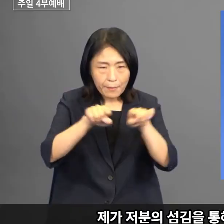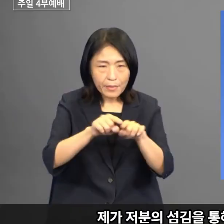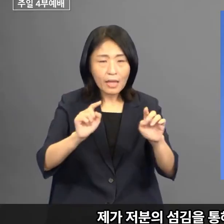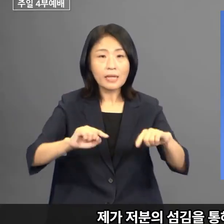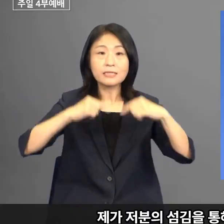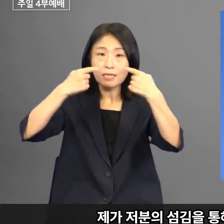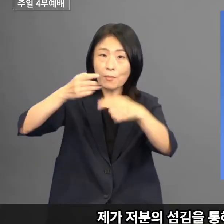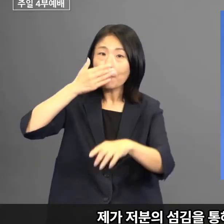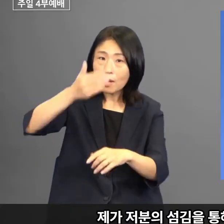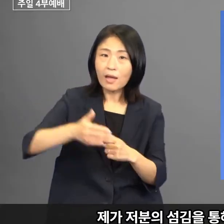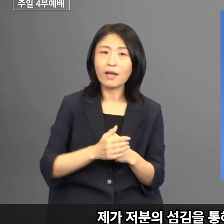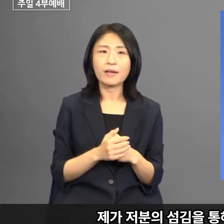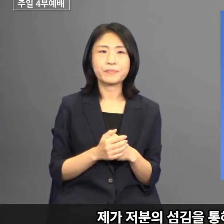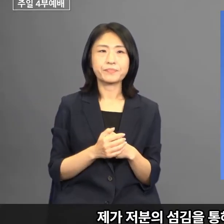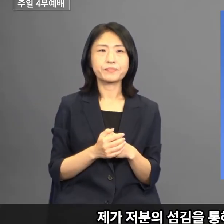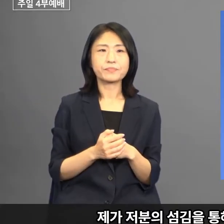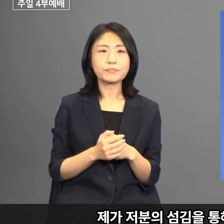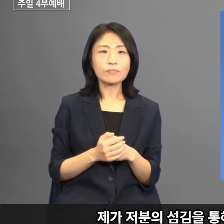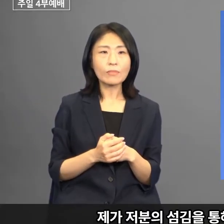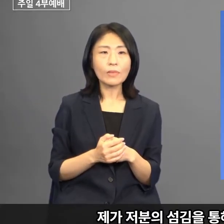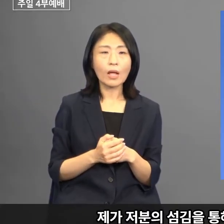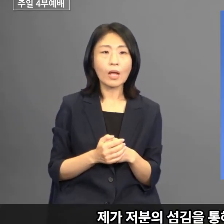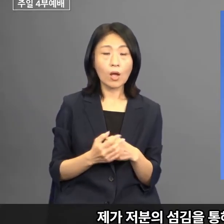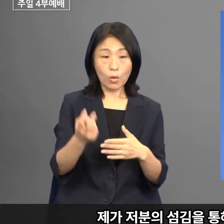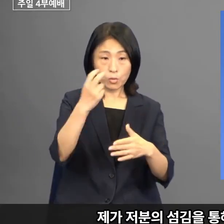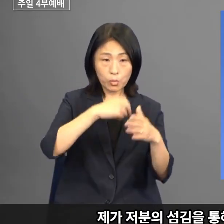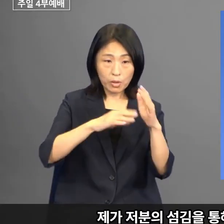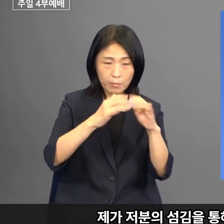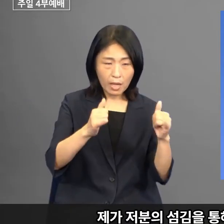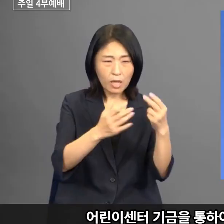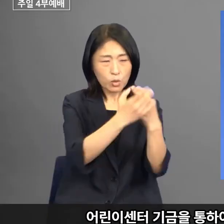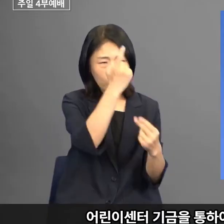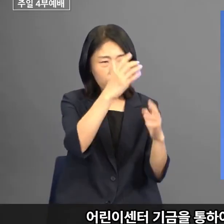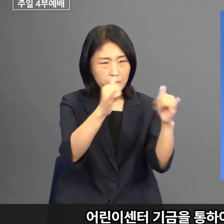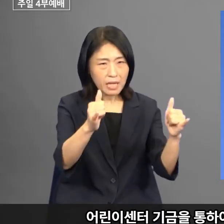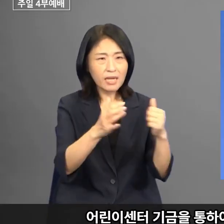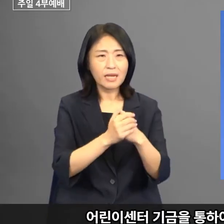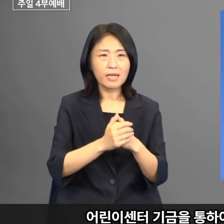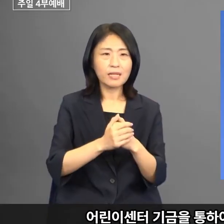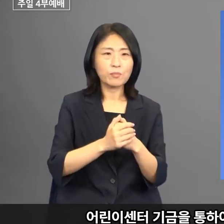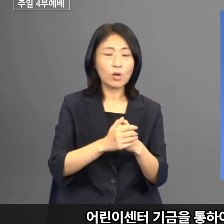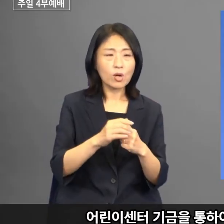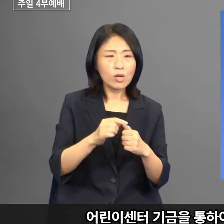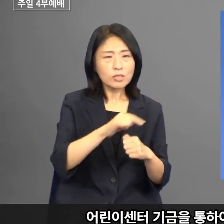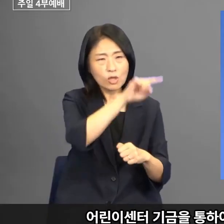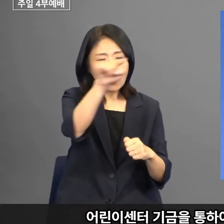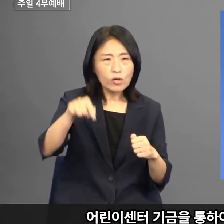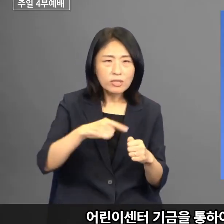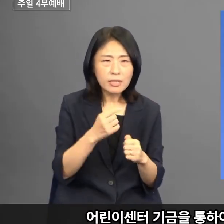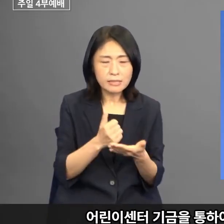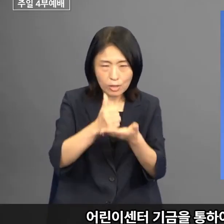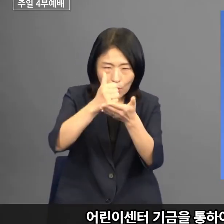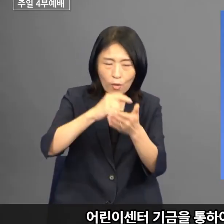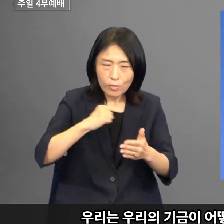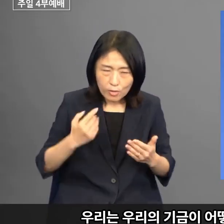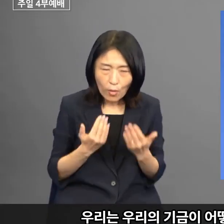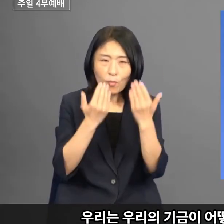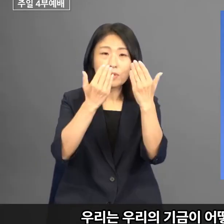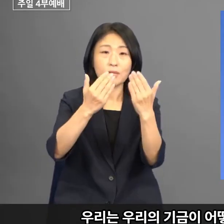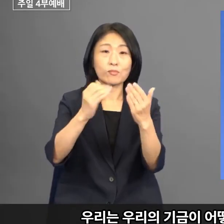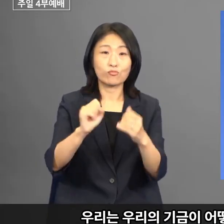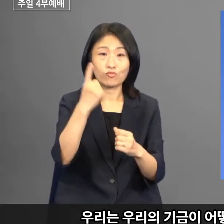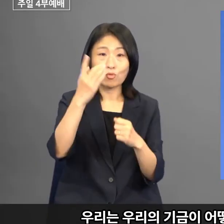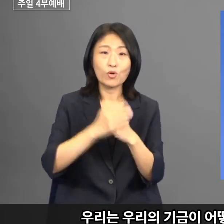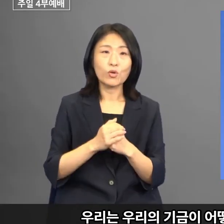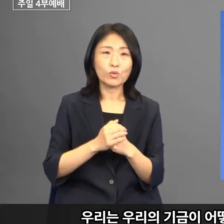것입니다. 제가 저분의 섬김을 통해서, 저분의 나눔을 통해서, 어린이센터 기금을 통하여서 제가 복음을 들었습니다. 우리는